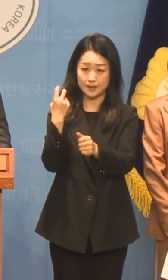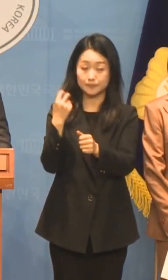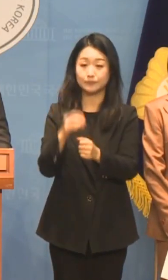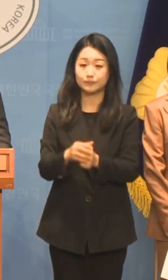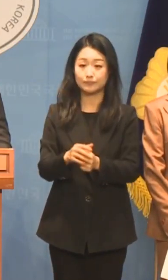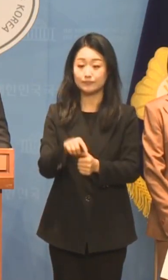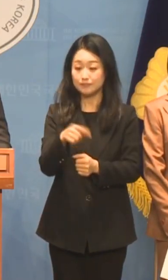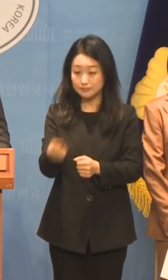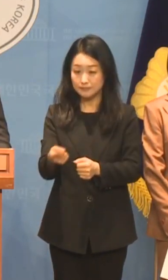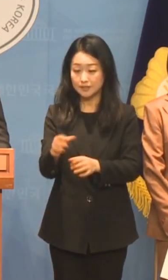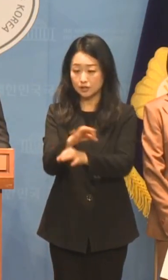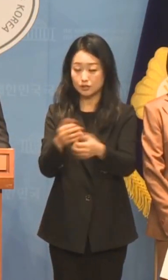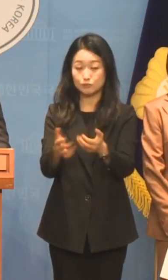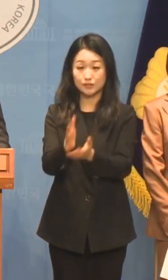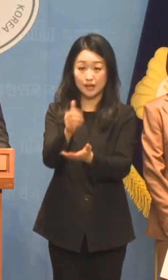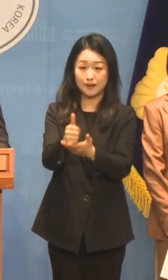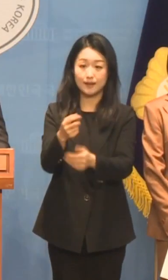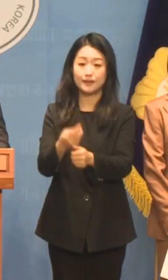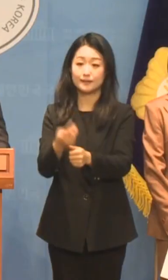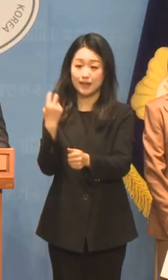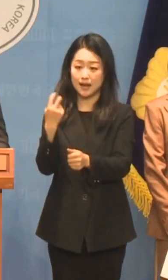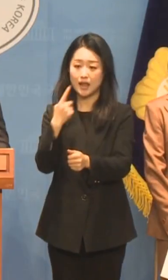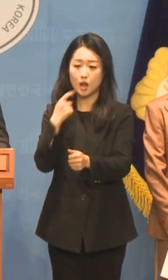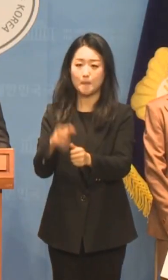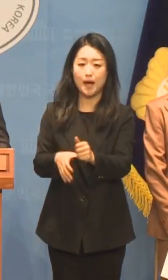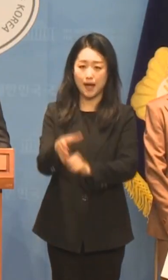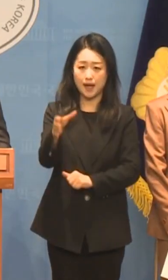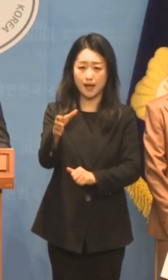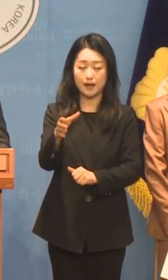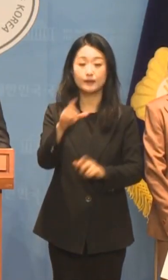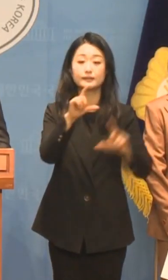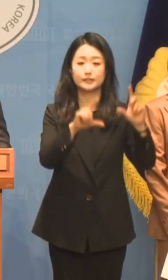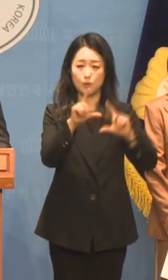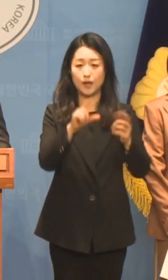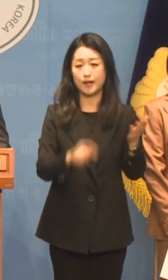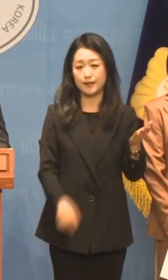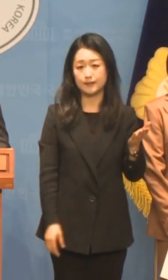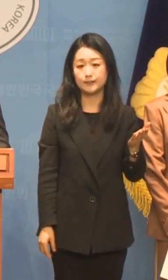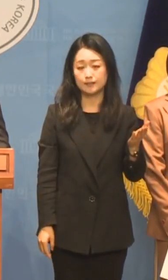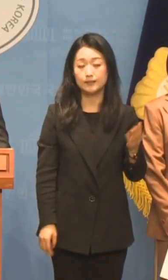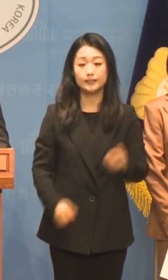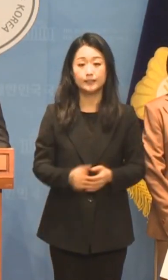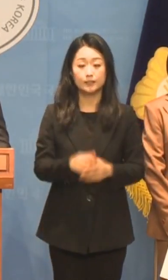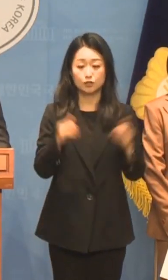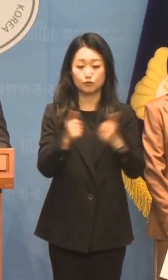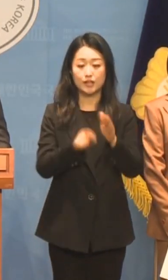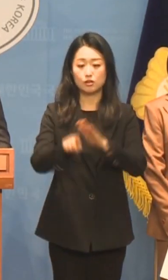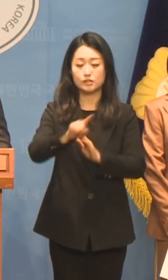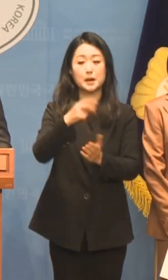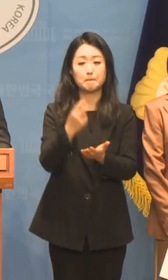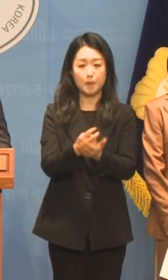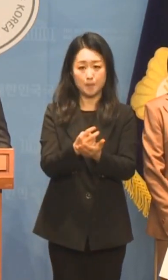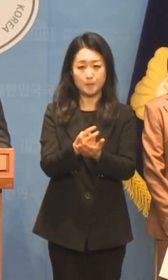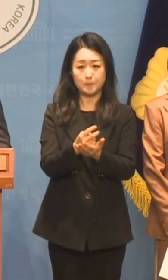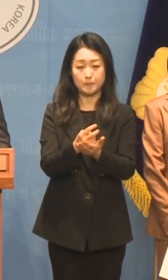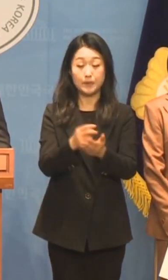대행의 대행인 경제부총리 탄핵 급박까지 자행하고 있습니다. 국회 선진화법의